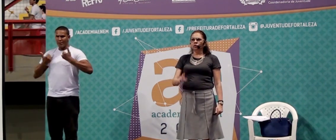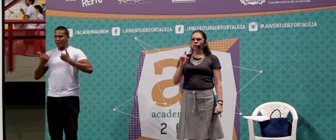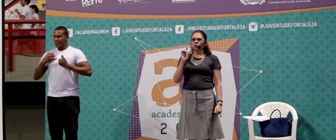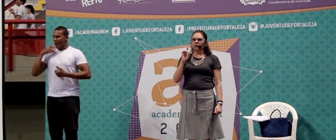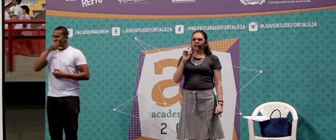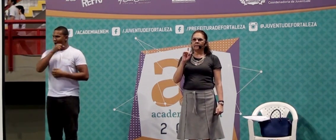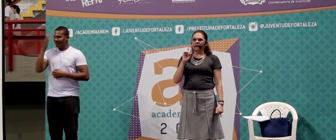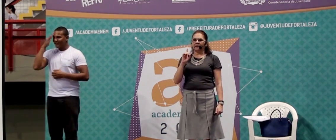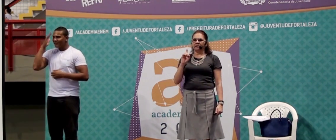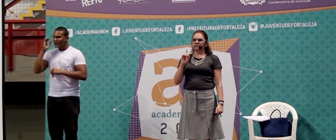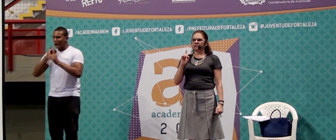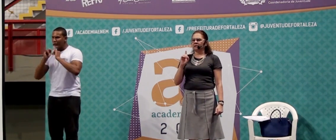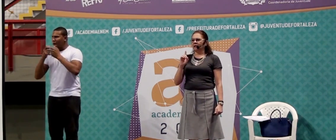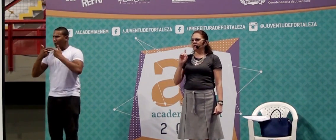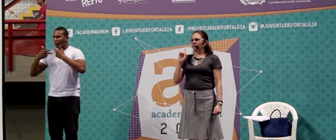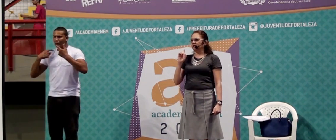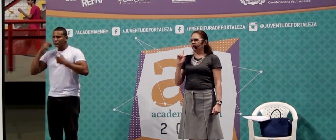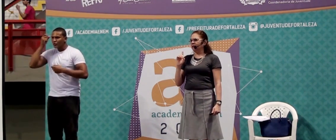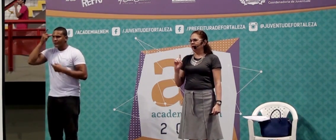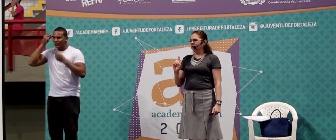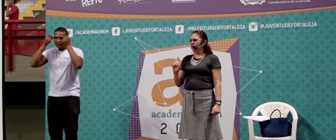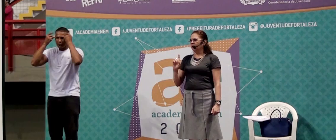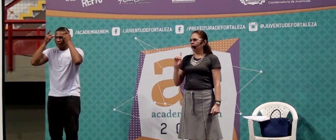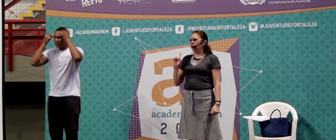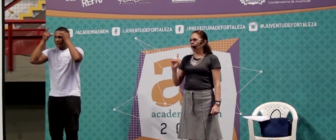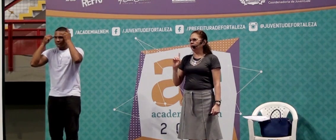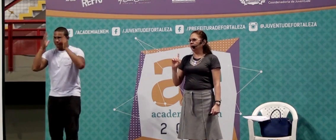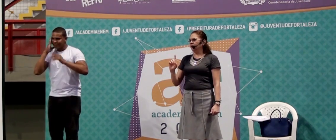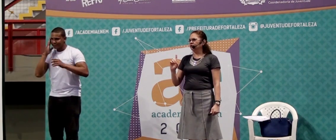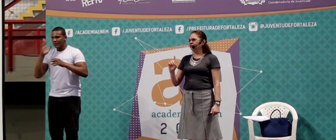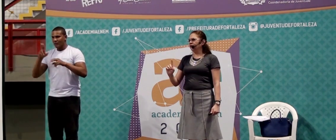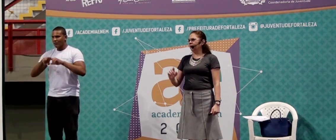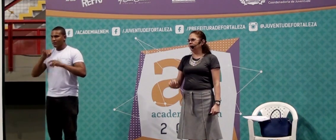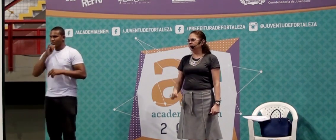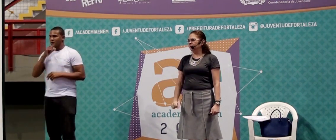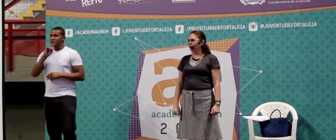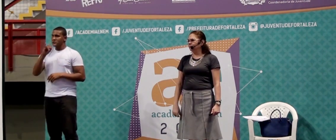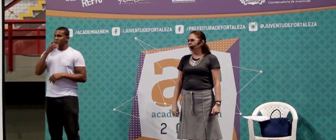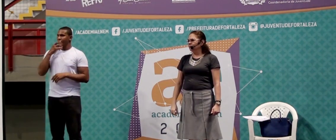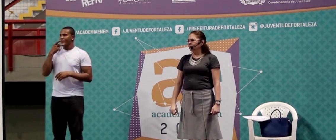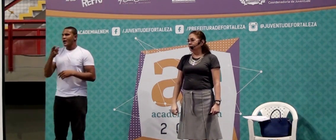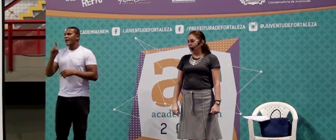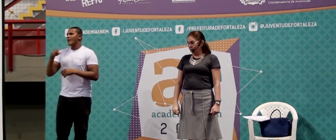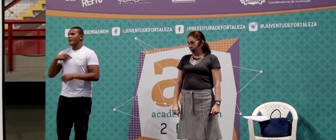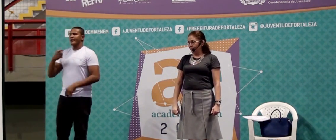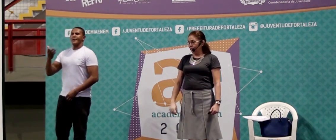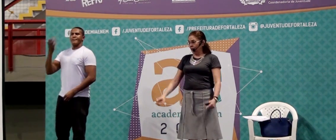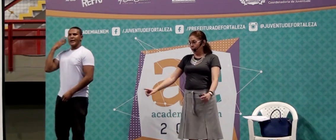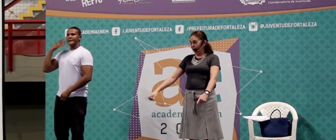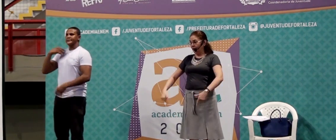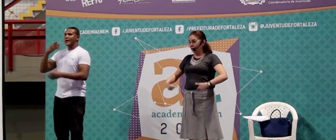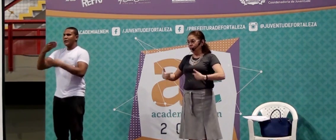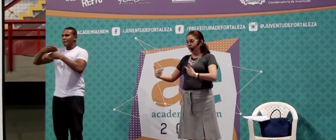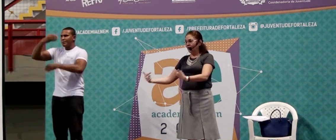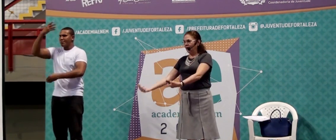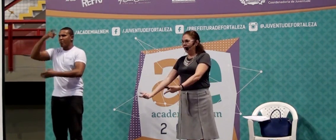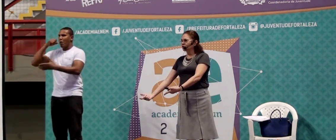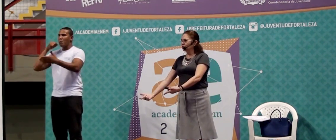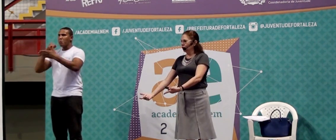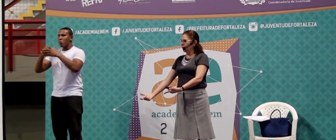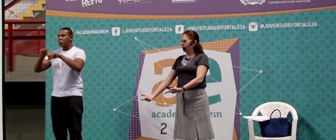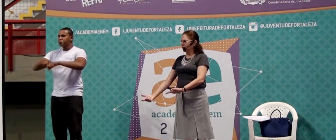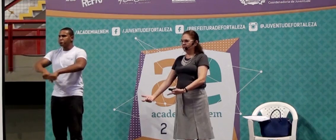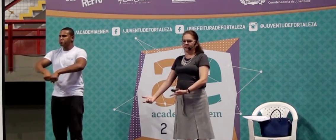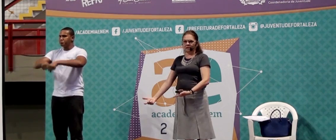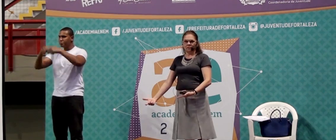80, nunca mais a sociedade economicamente foi a mesma. Entenderam que para eu falar